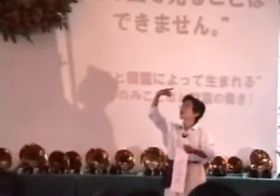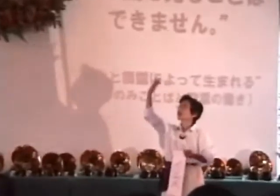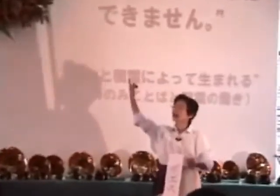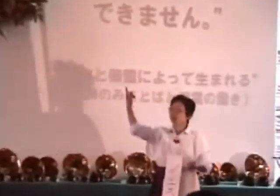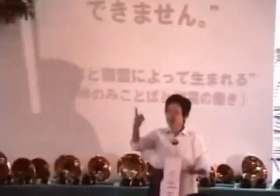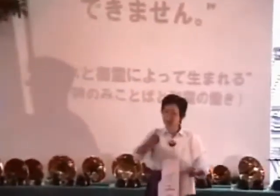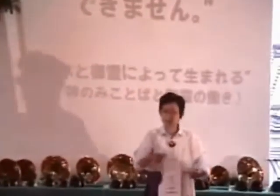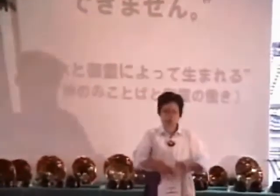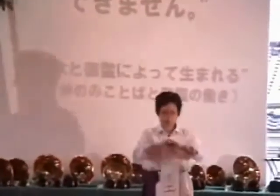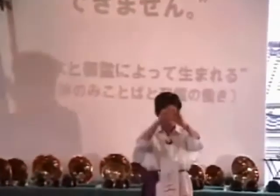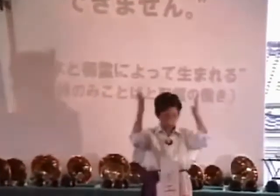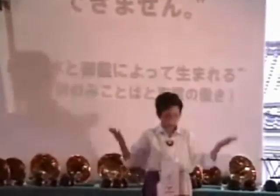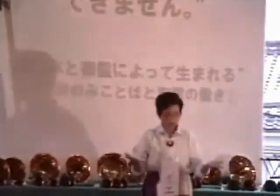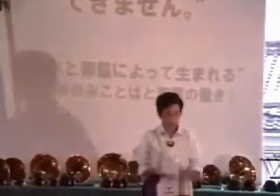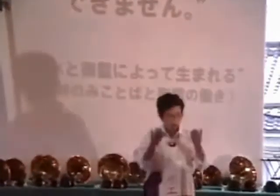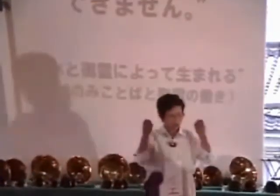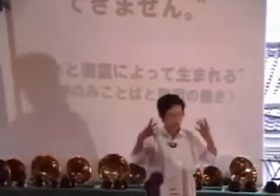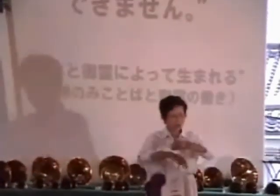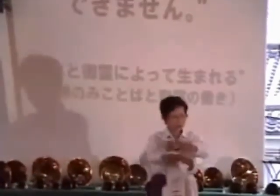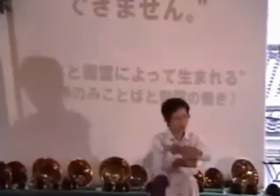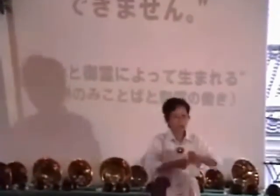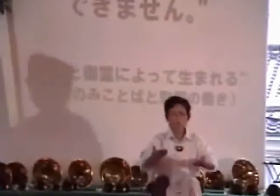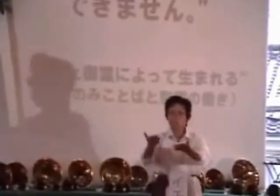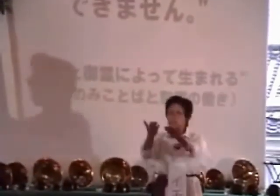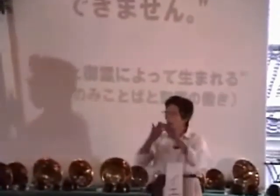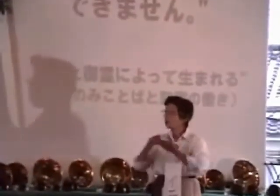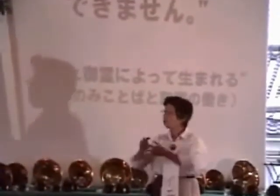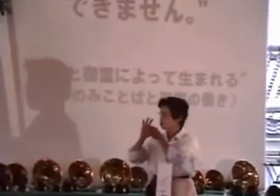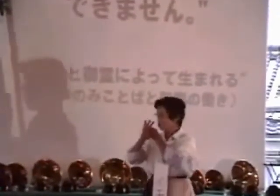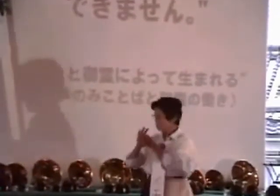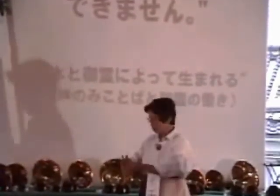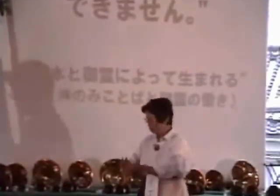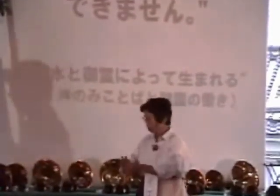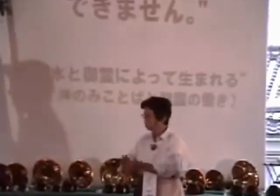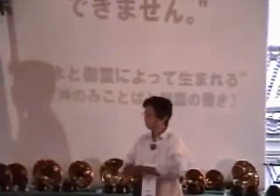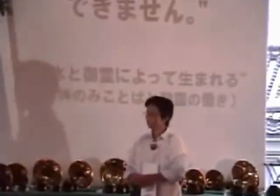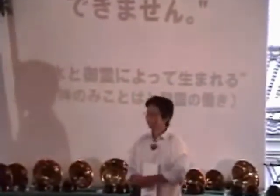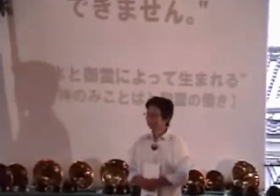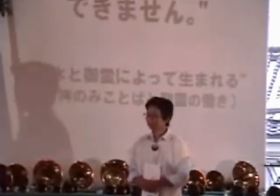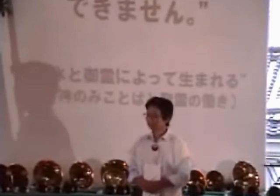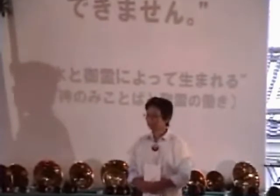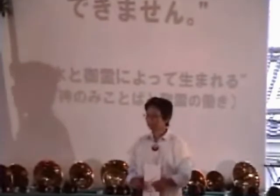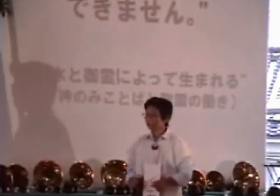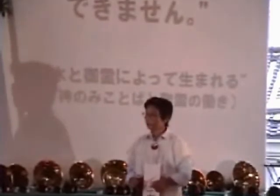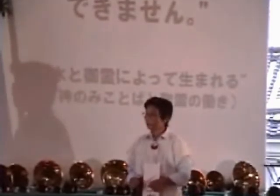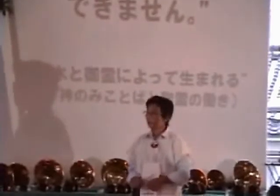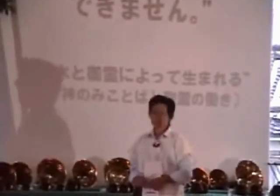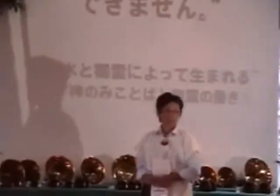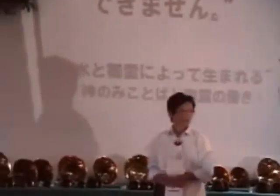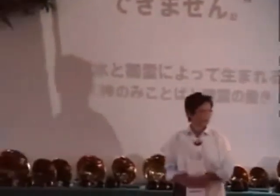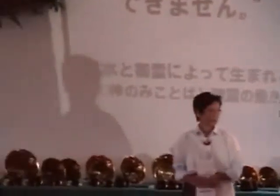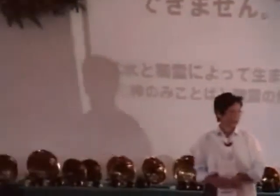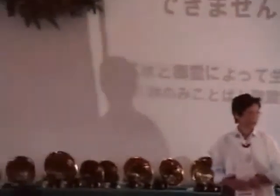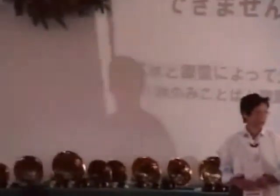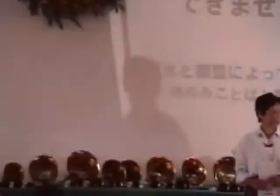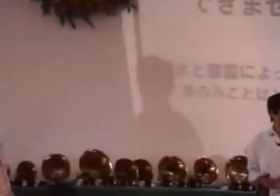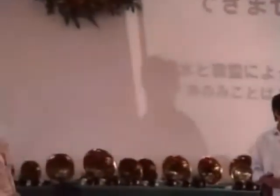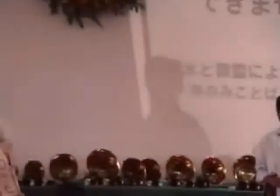聖書に記された神の言葉、そして神の聖霊のお働きによって人は